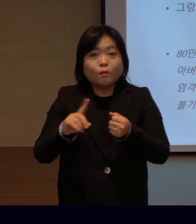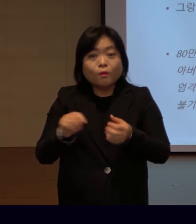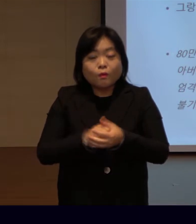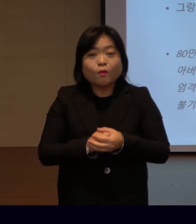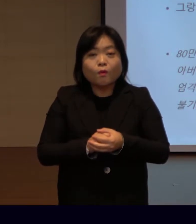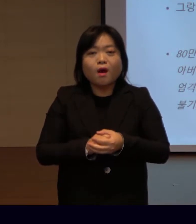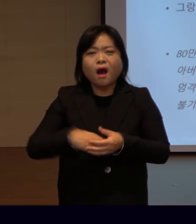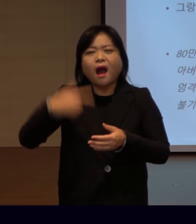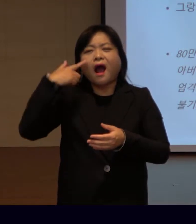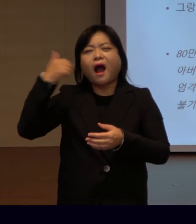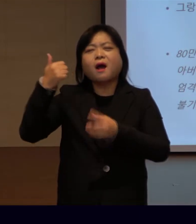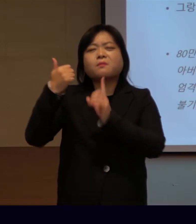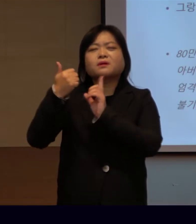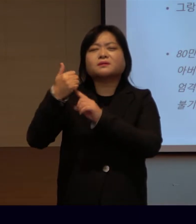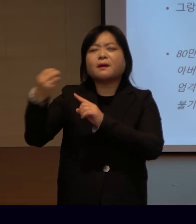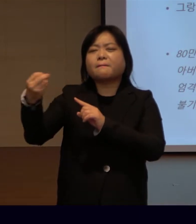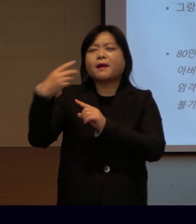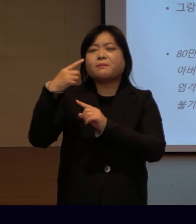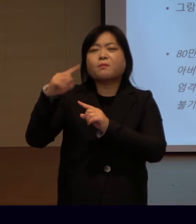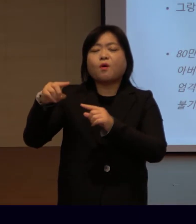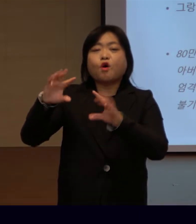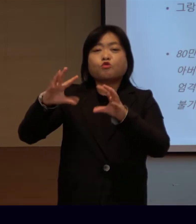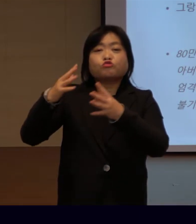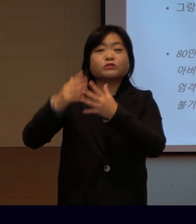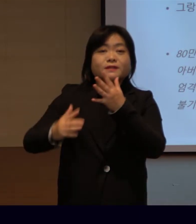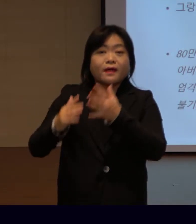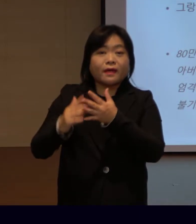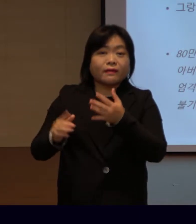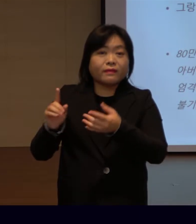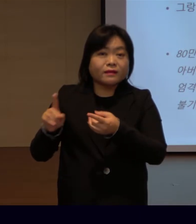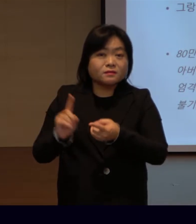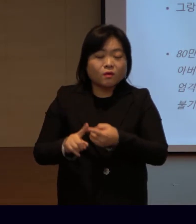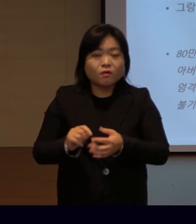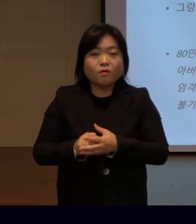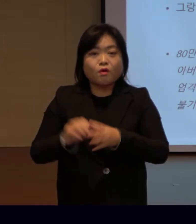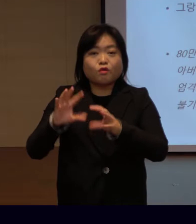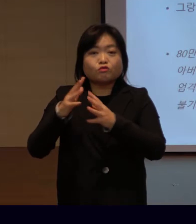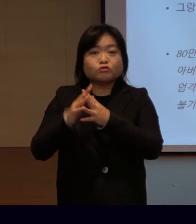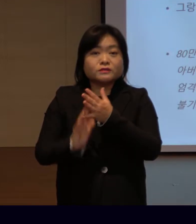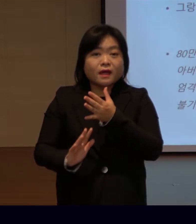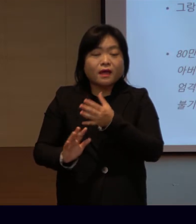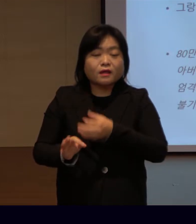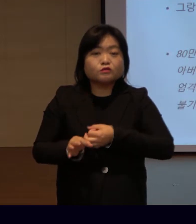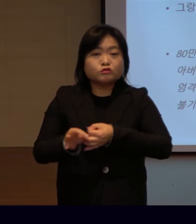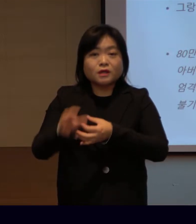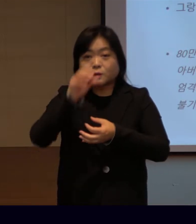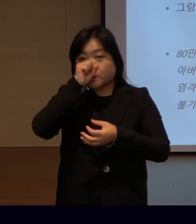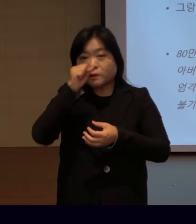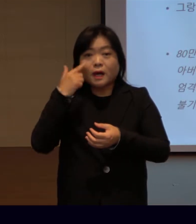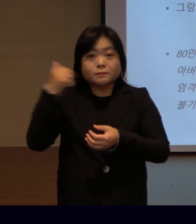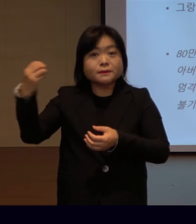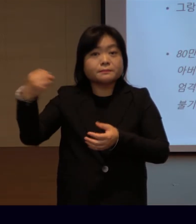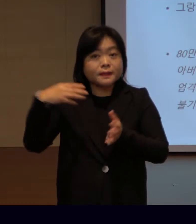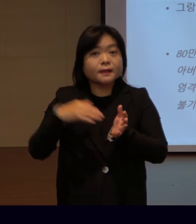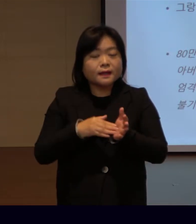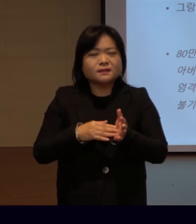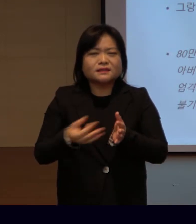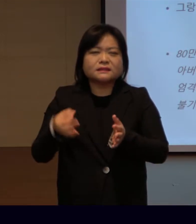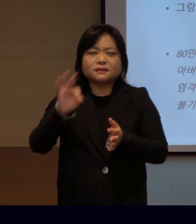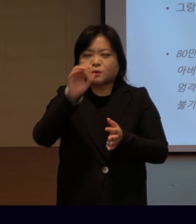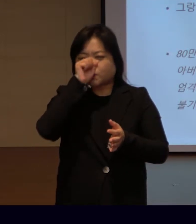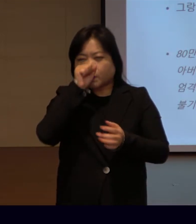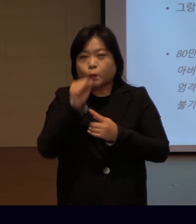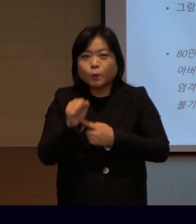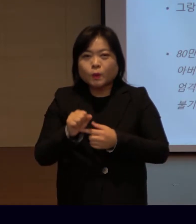그러면서 이제 아버지가 뭐라고 얘기했냐면 아까 그 얘기를 제가 했는데 국채 투자가 좋다. 이거는 이자도